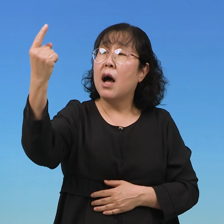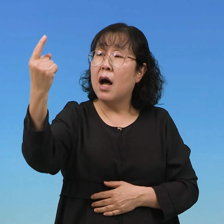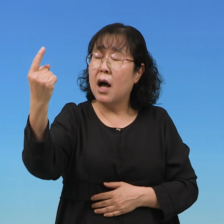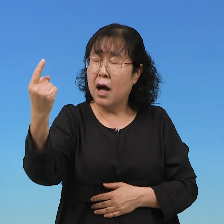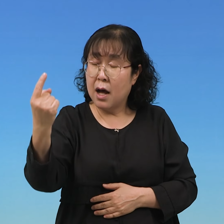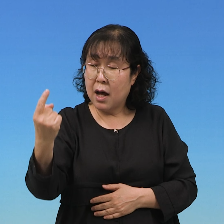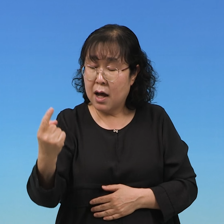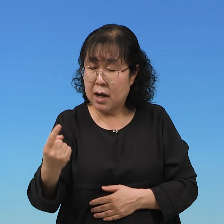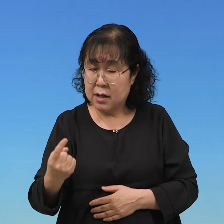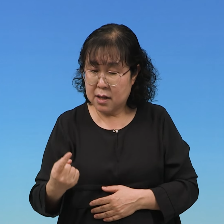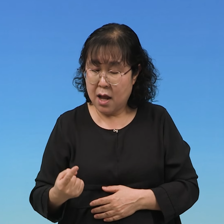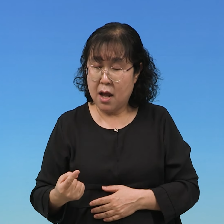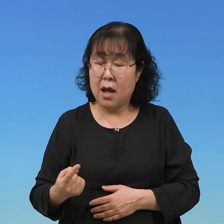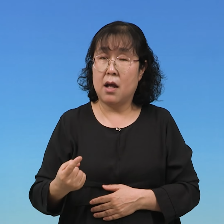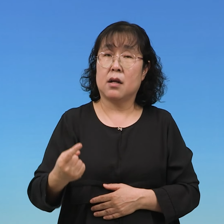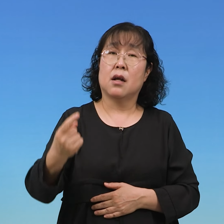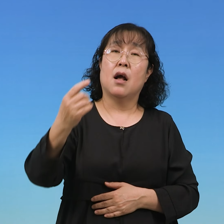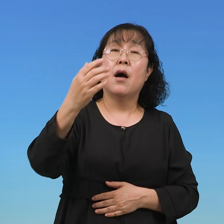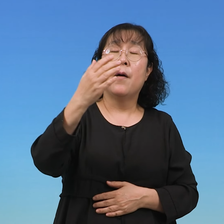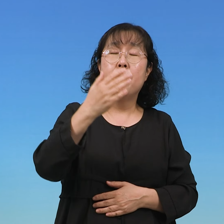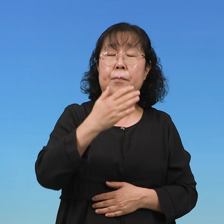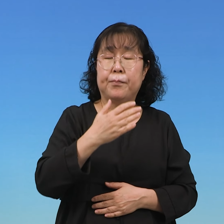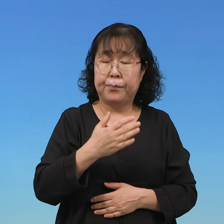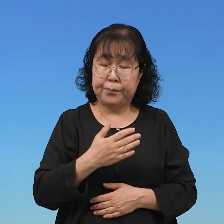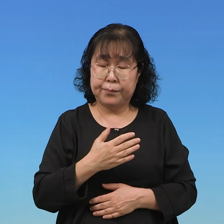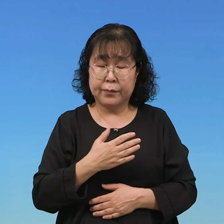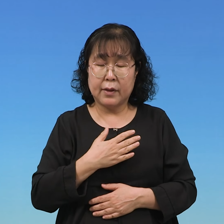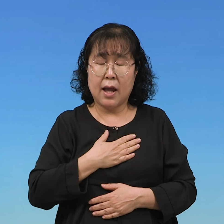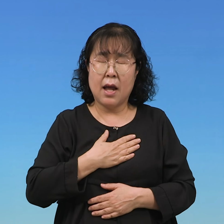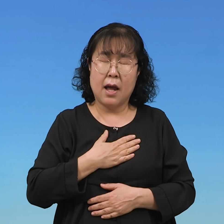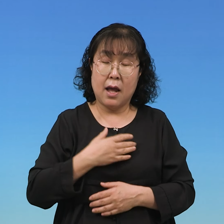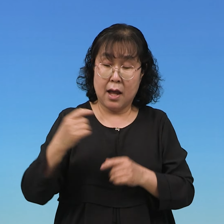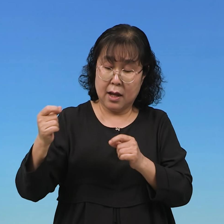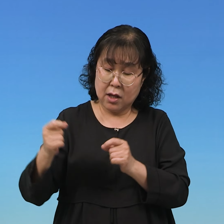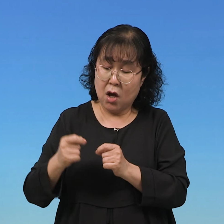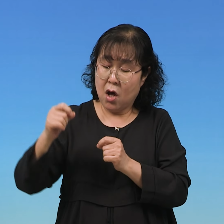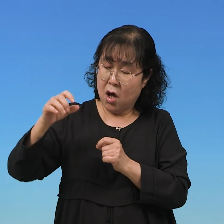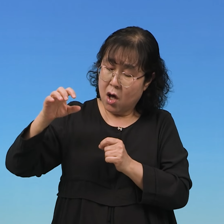나로 주님 앞에 이렇게 선포하십시오. 내 곁에 서라.